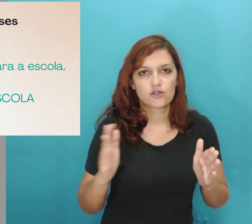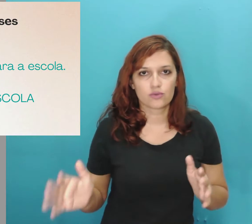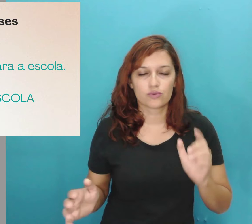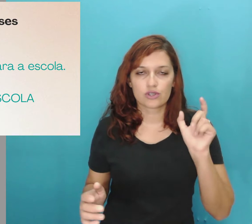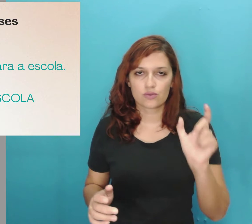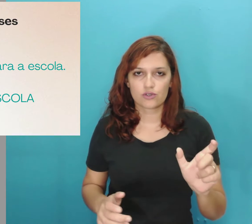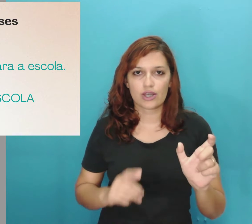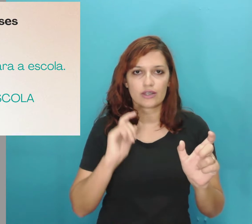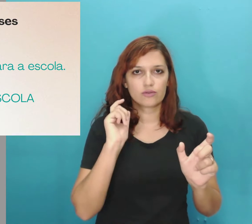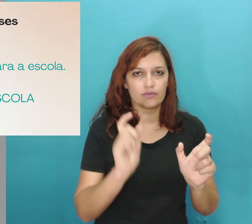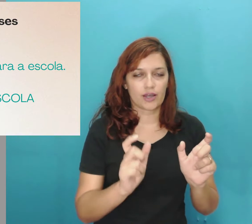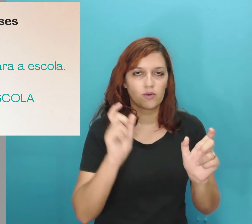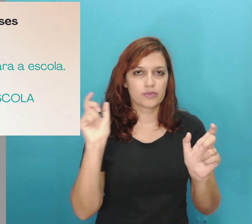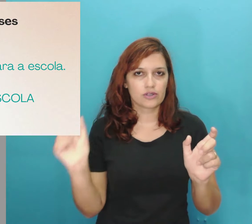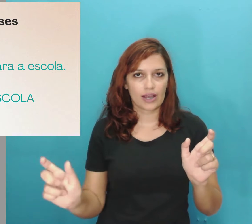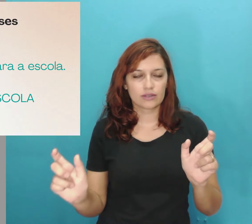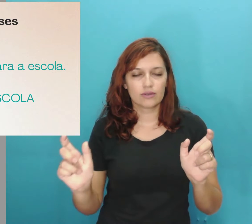estrutura sujeito, verbo, objeto